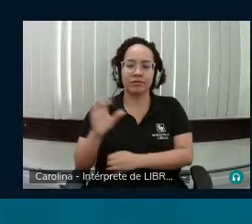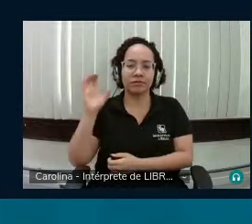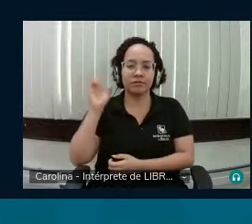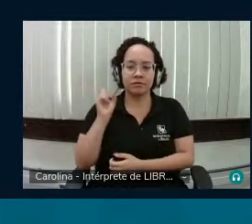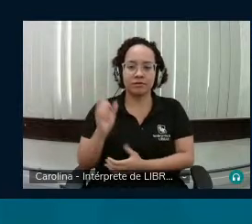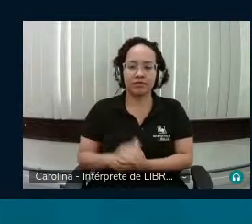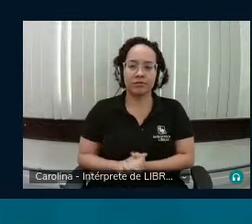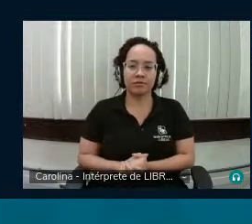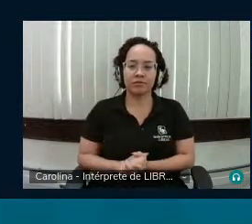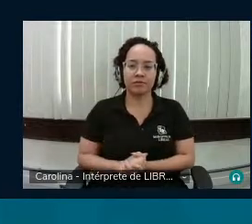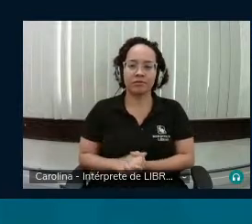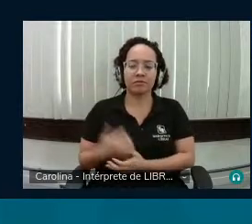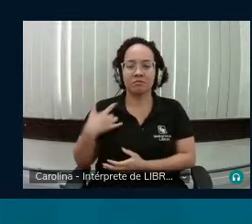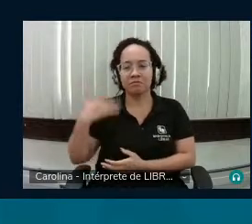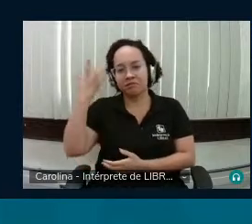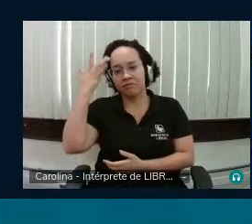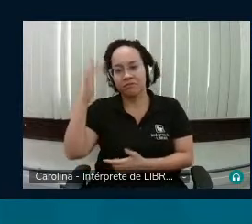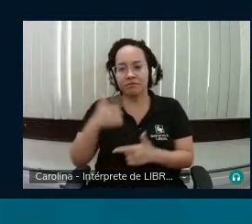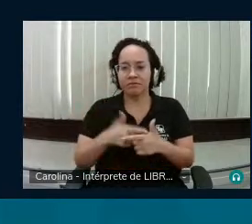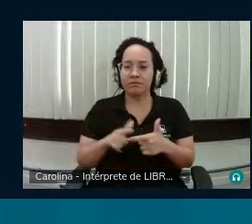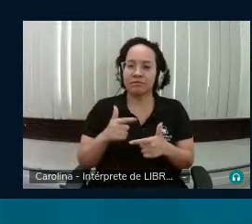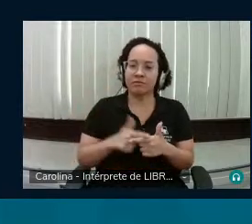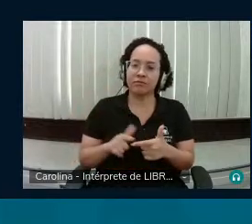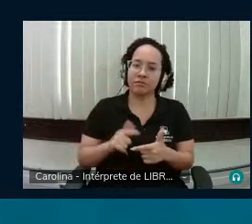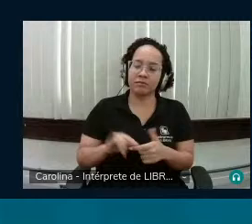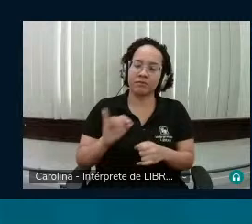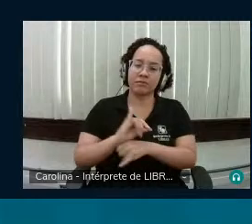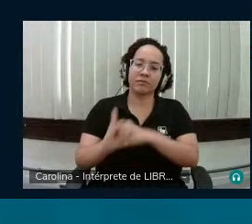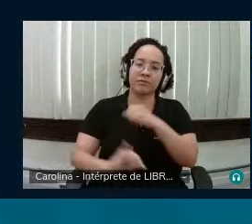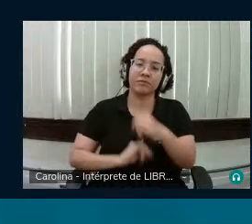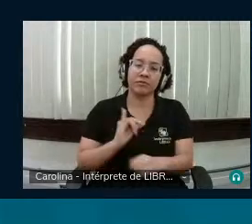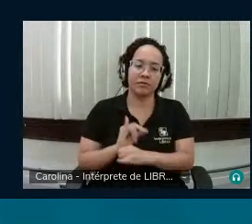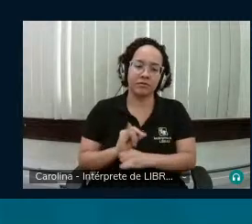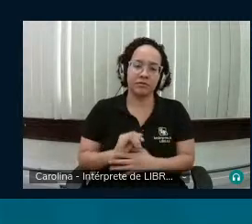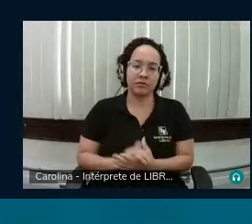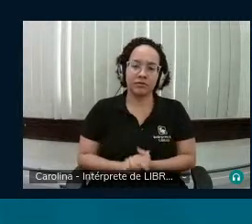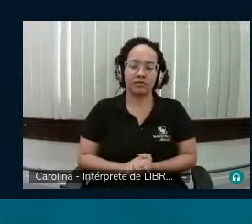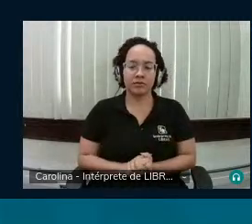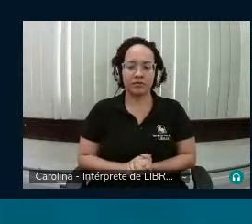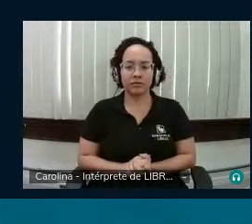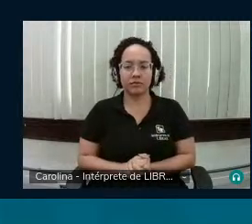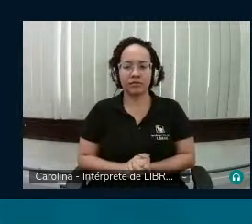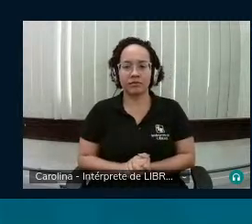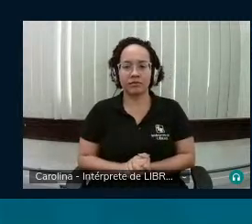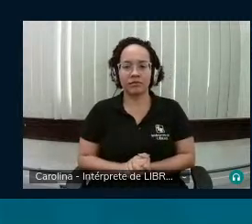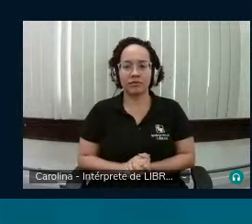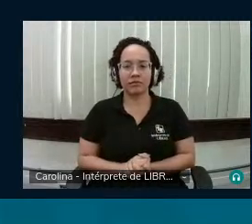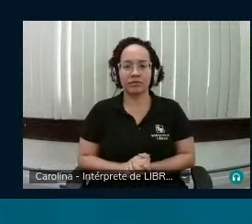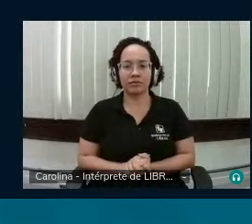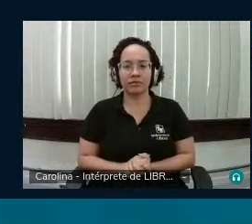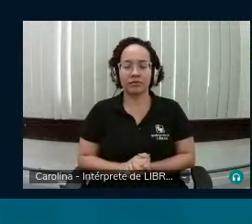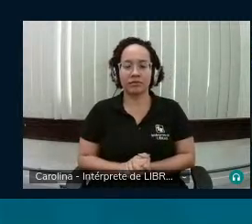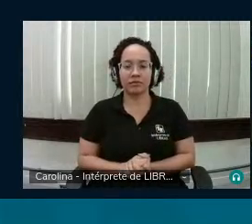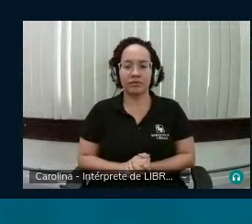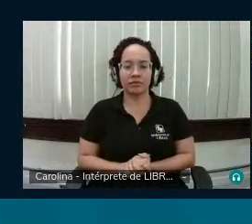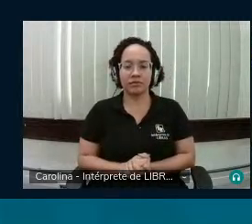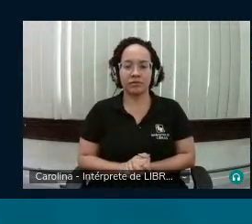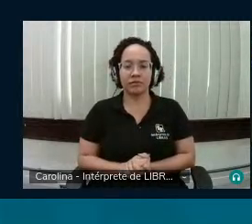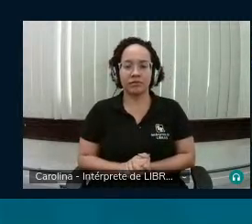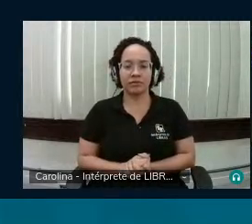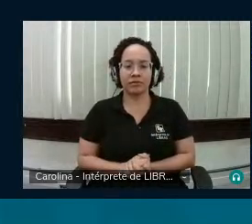não sei se é um problema da rede, né, da rede, mas eu acredito que está com esse.